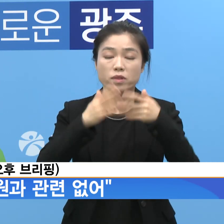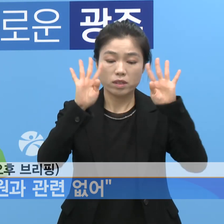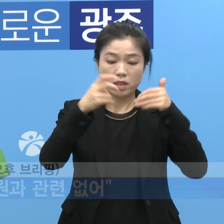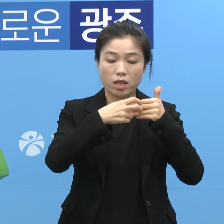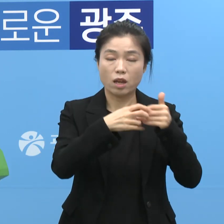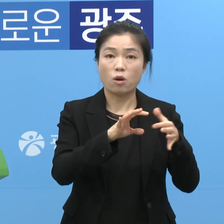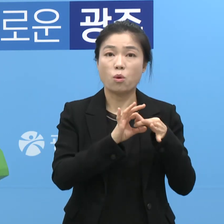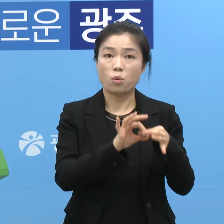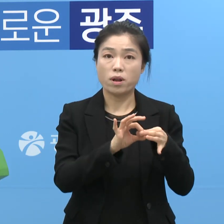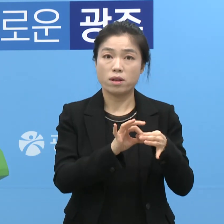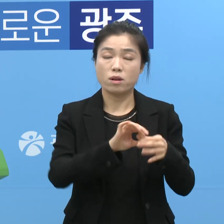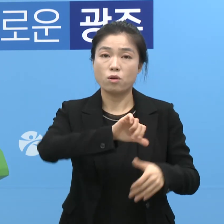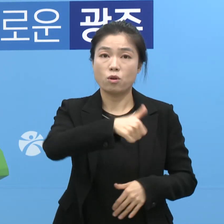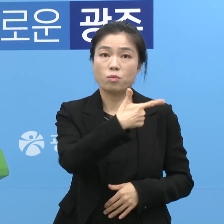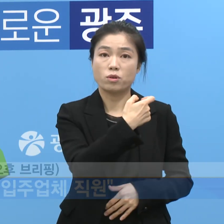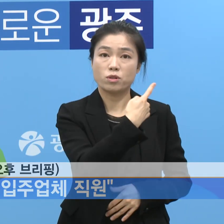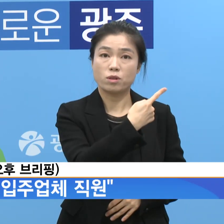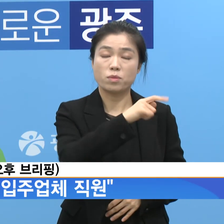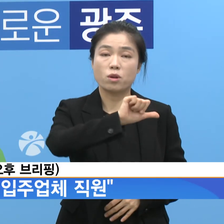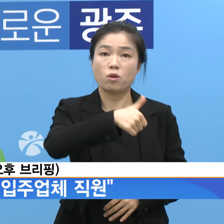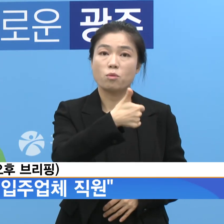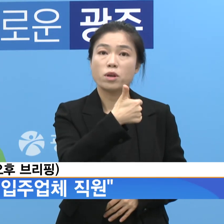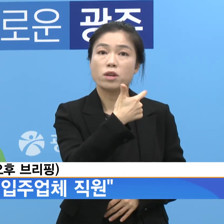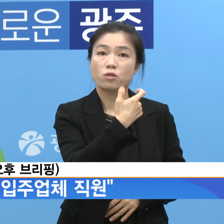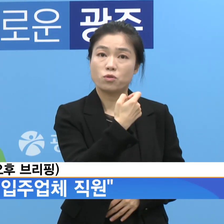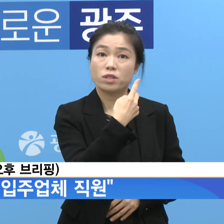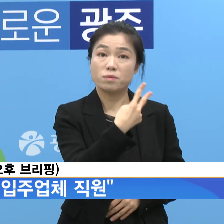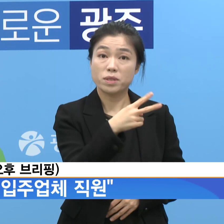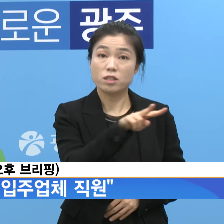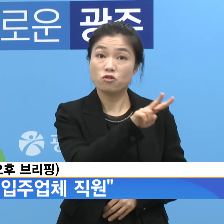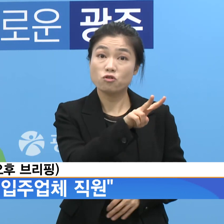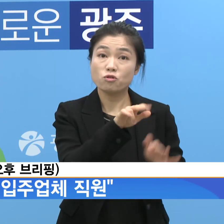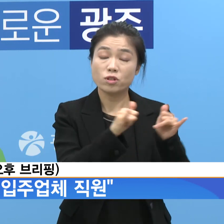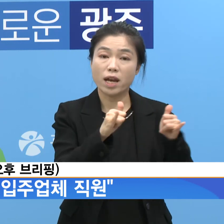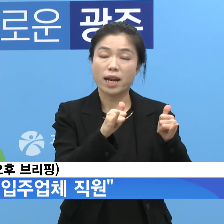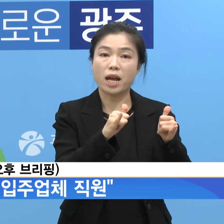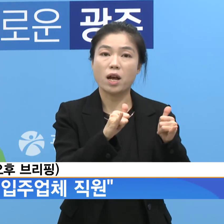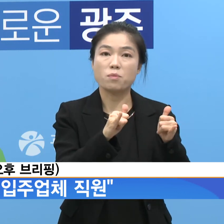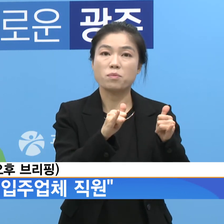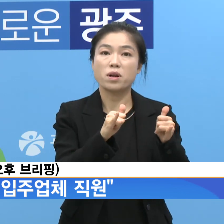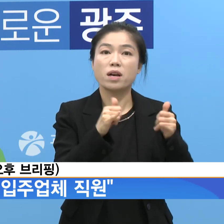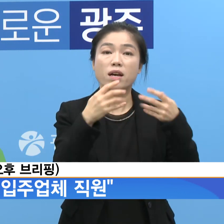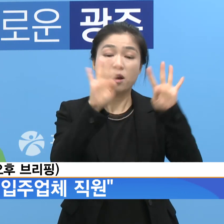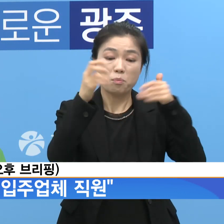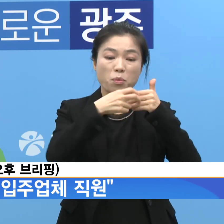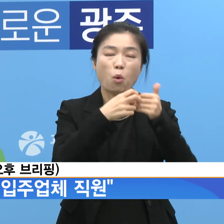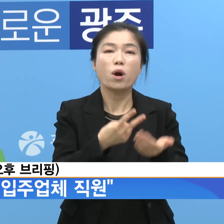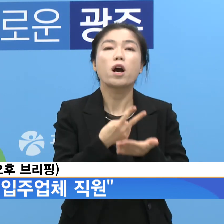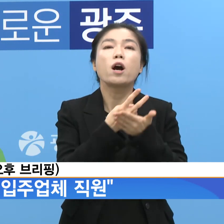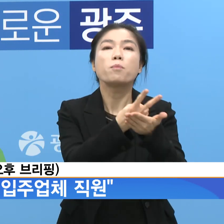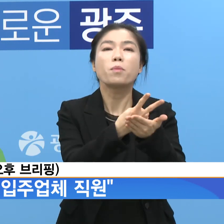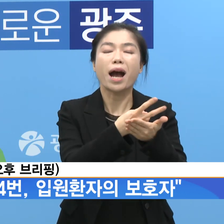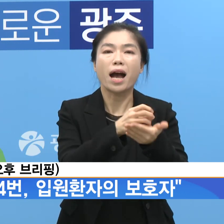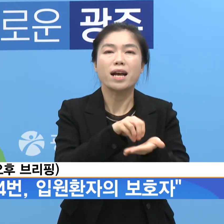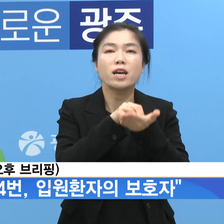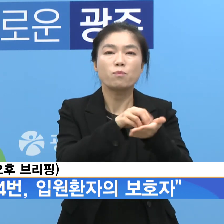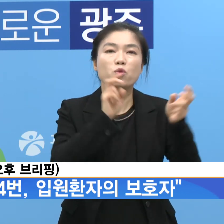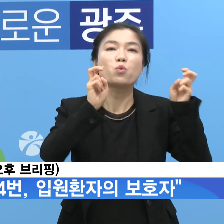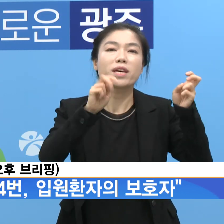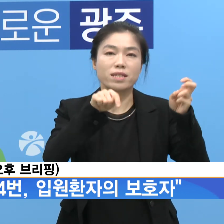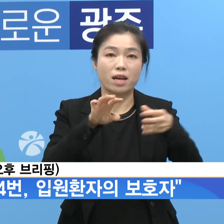관련자는 561 562 번은 어 전남대 입주 업체 직원 이구요 563